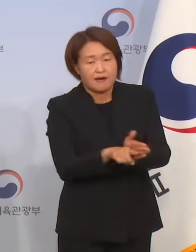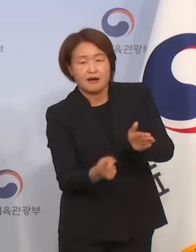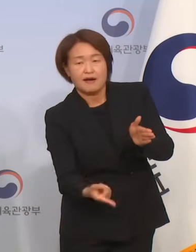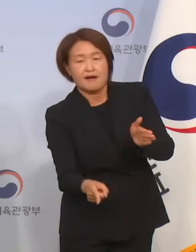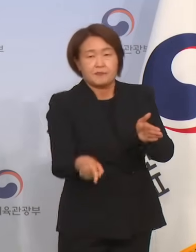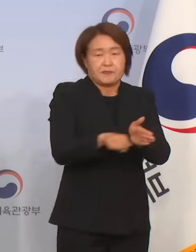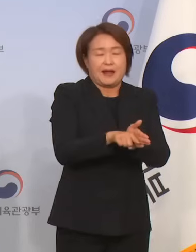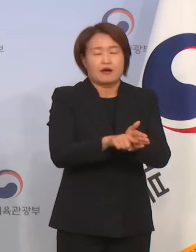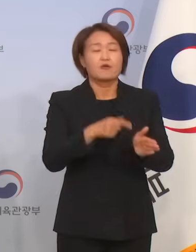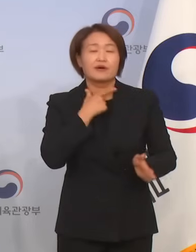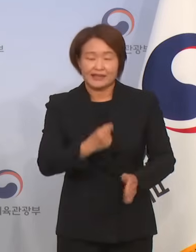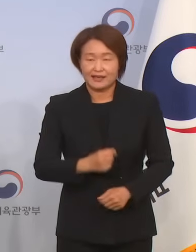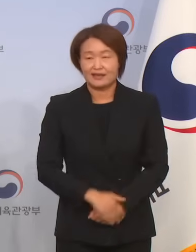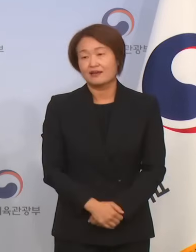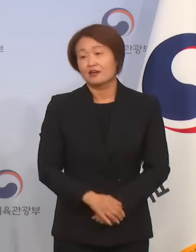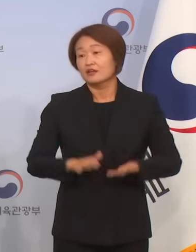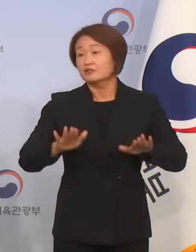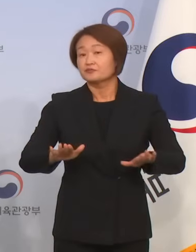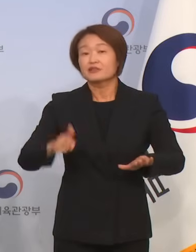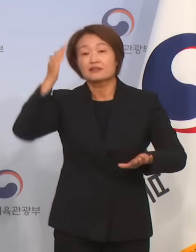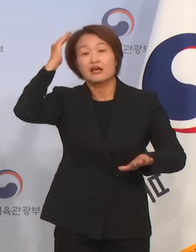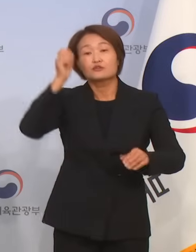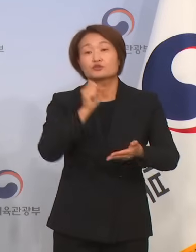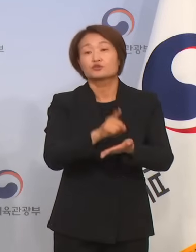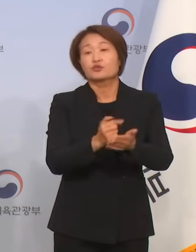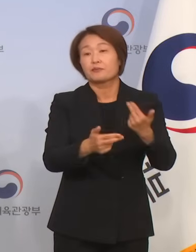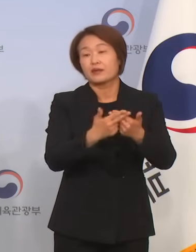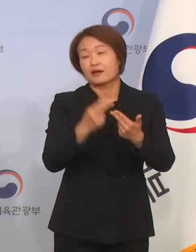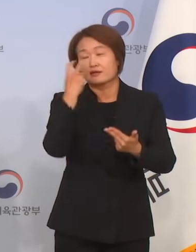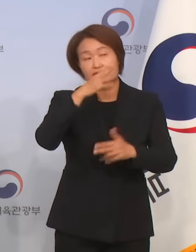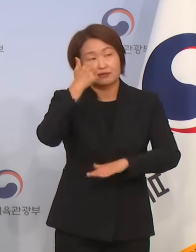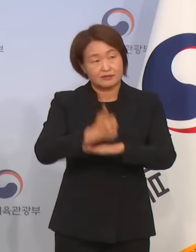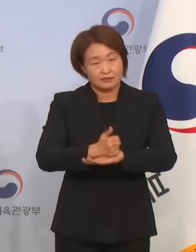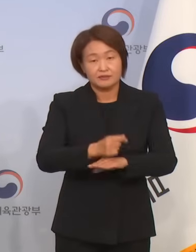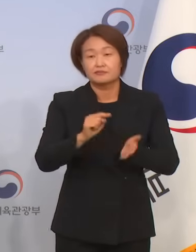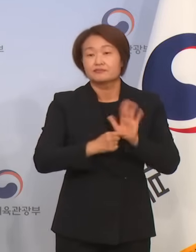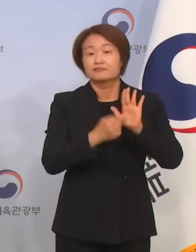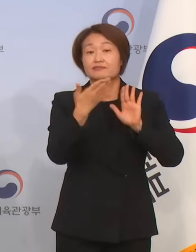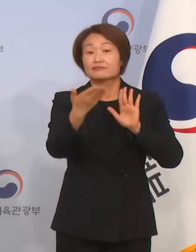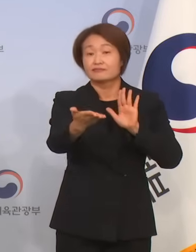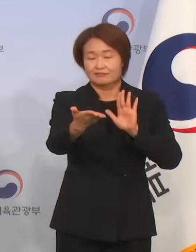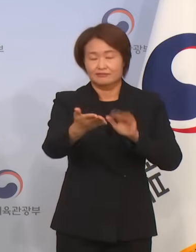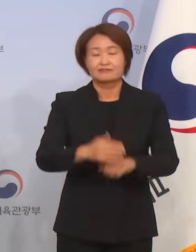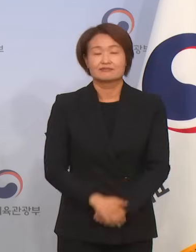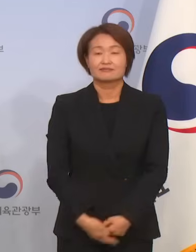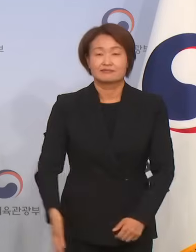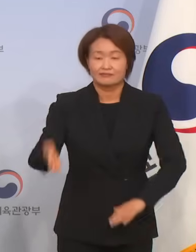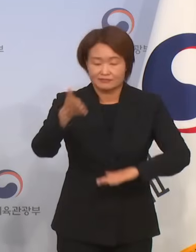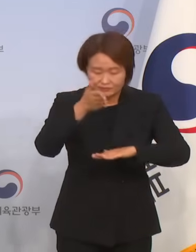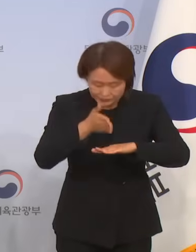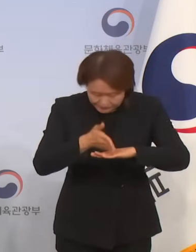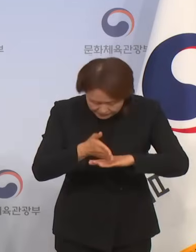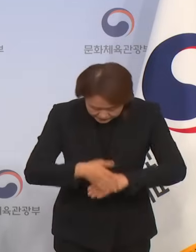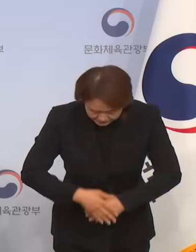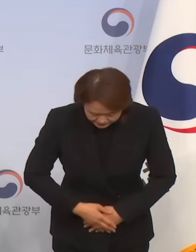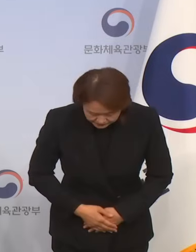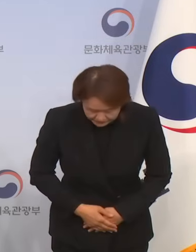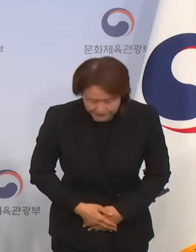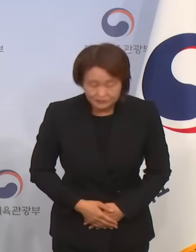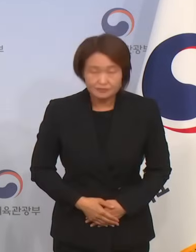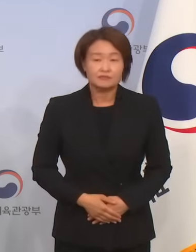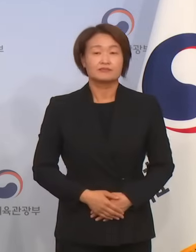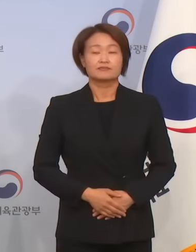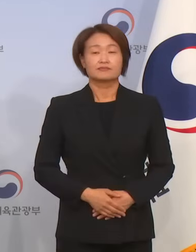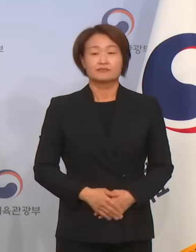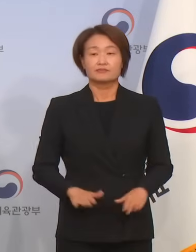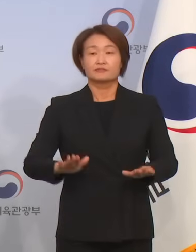기대합니다. 이상으로 대한축구협회에 대한 감사 결과 발표를 마치도록 하겠습니다. 감사합니다. 네,